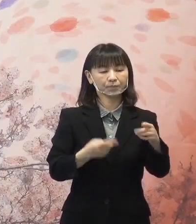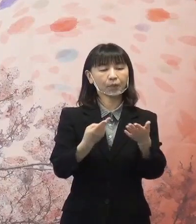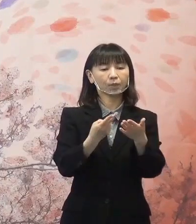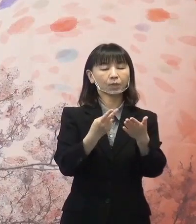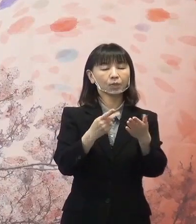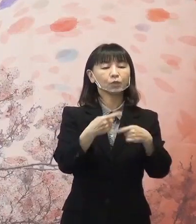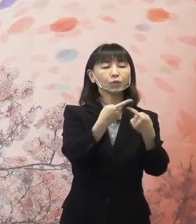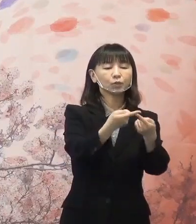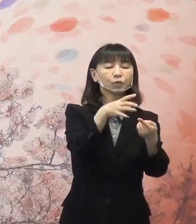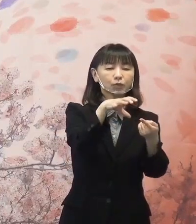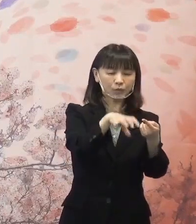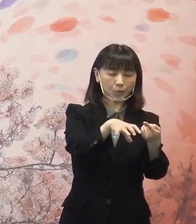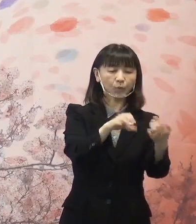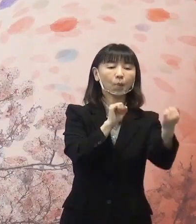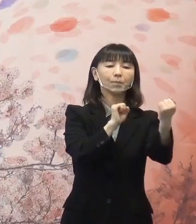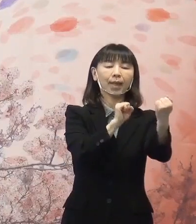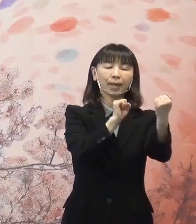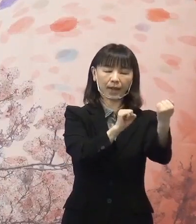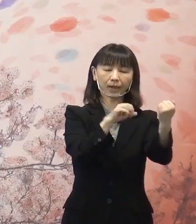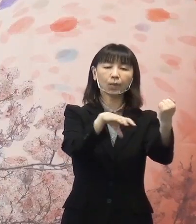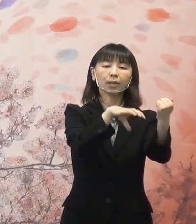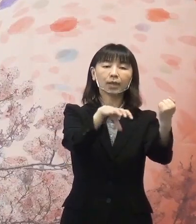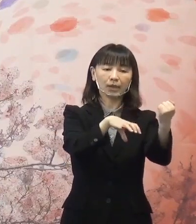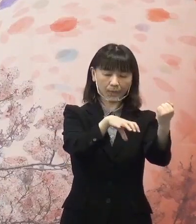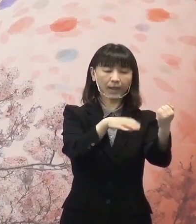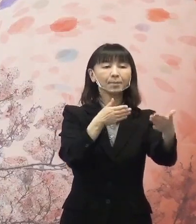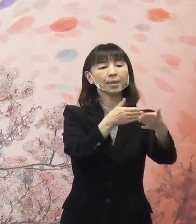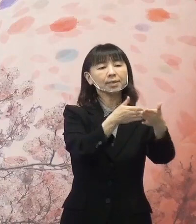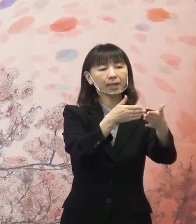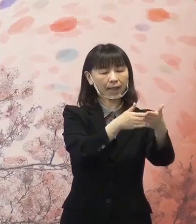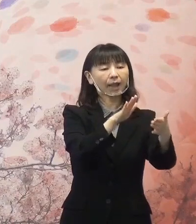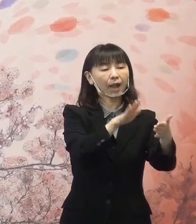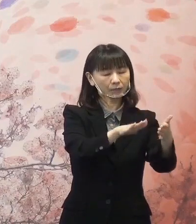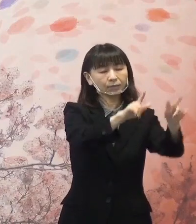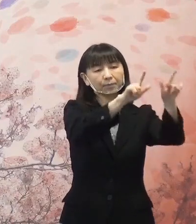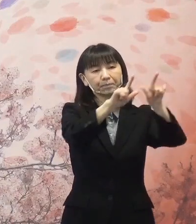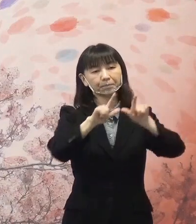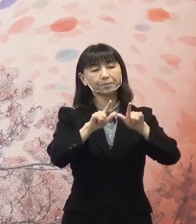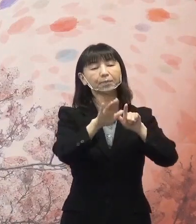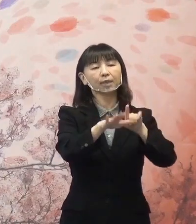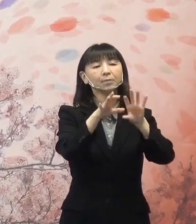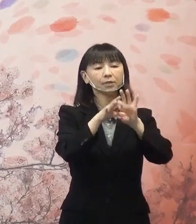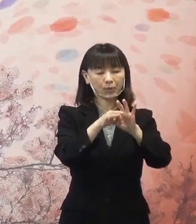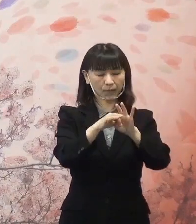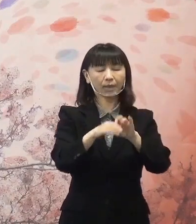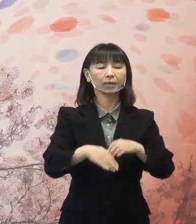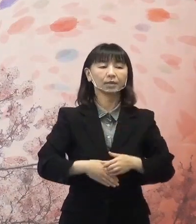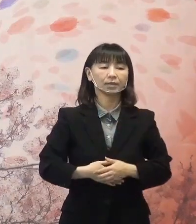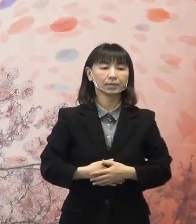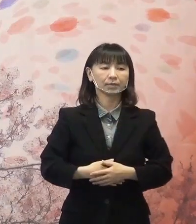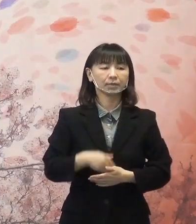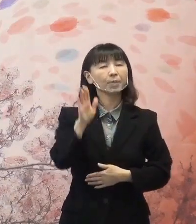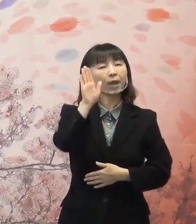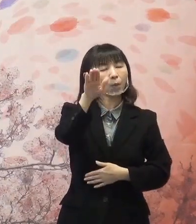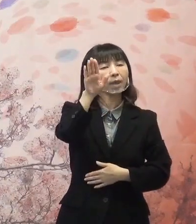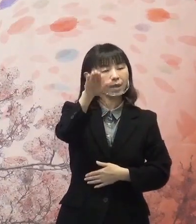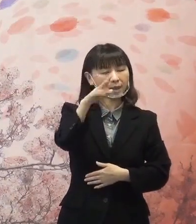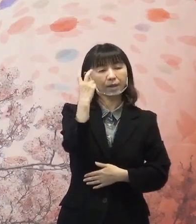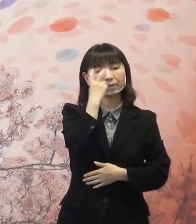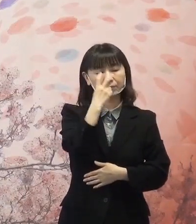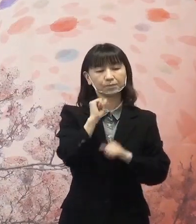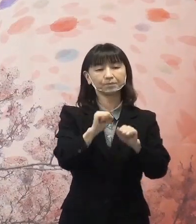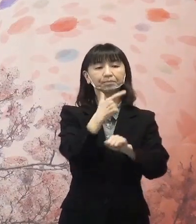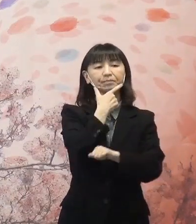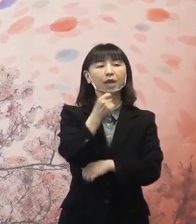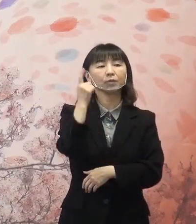会の中でというのは、ちゃんと面会制限を行っているということですので、一般的には考えにくい。ただすいません、これから確認していき